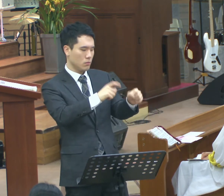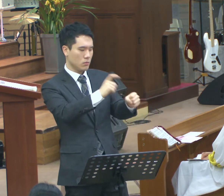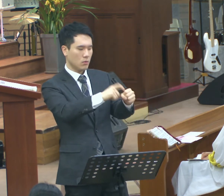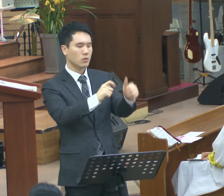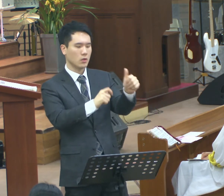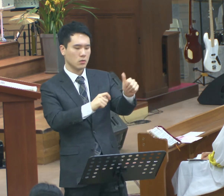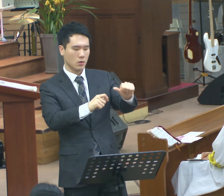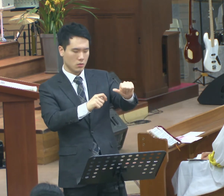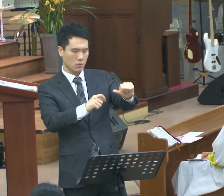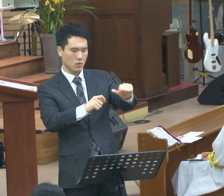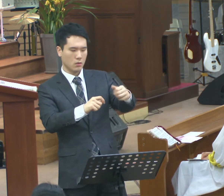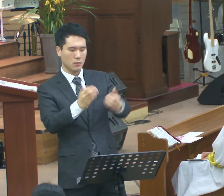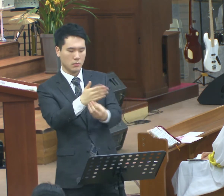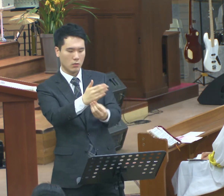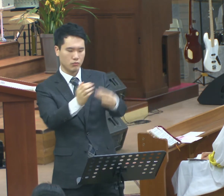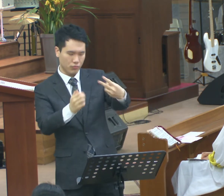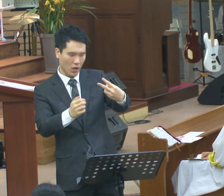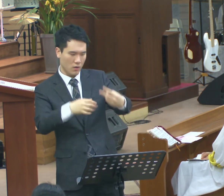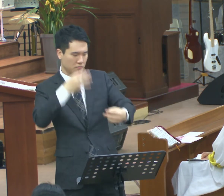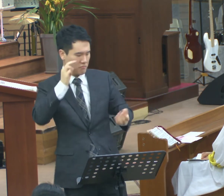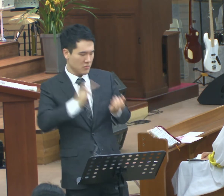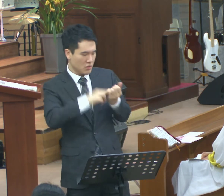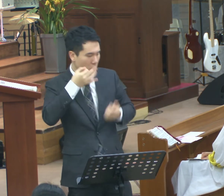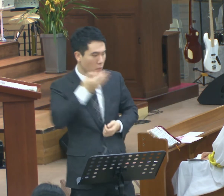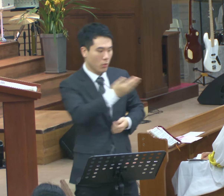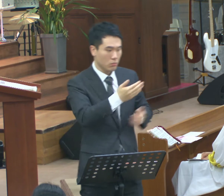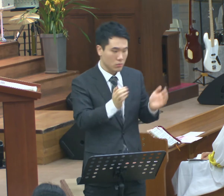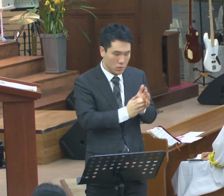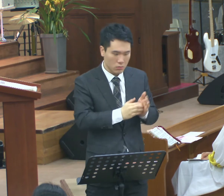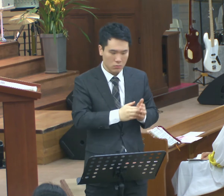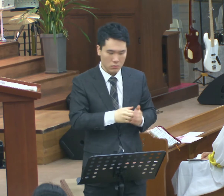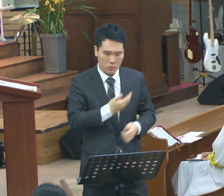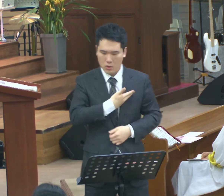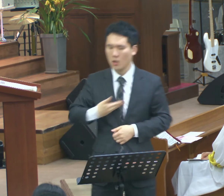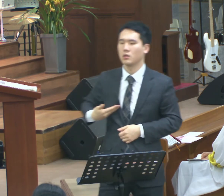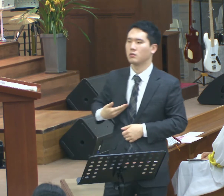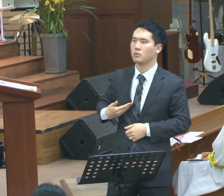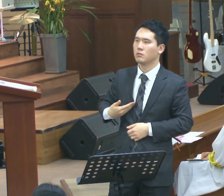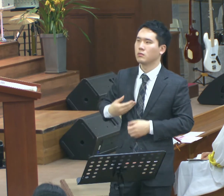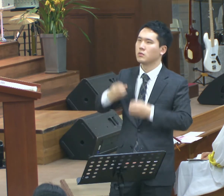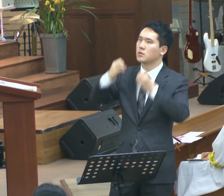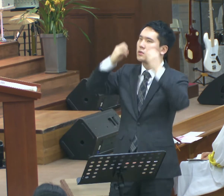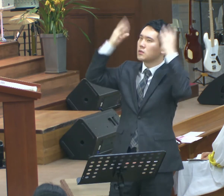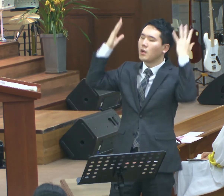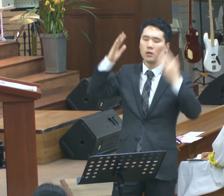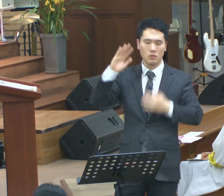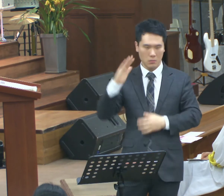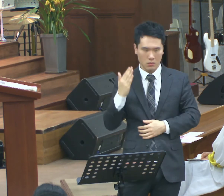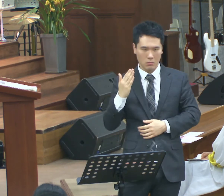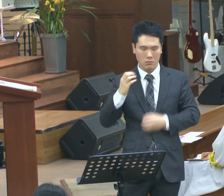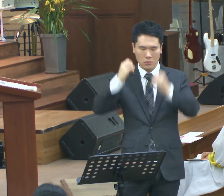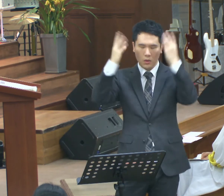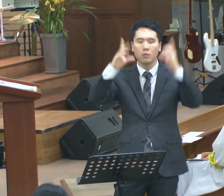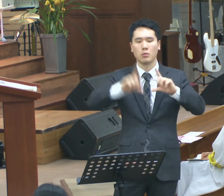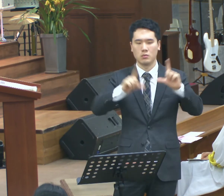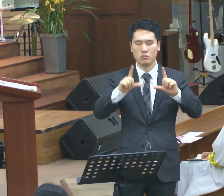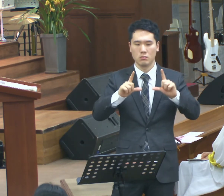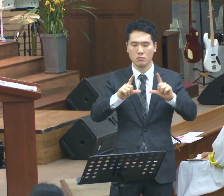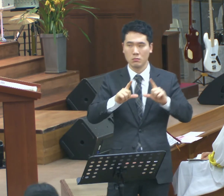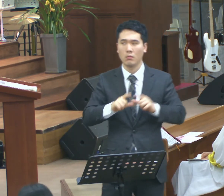아니 주님께서 물어보시면 다 대답해요. 몇 광줄이 걷었어? 몇 바구니 걷었어? 그러면 12바구니 걷었죠?